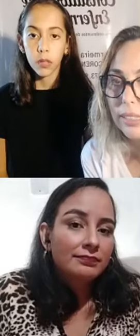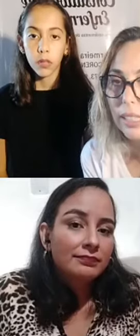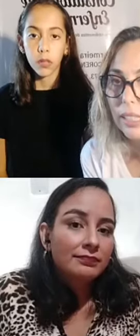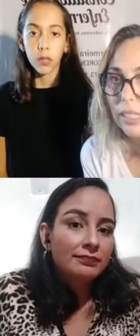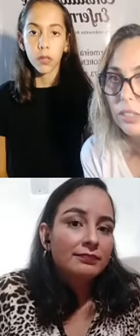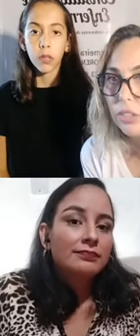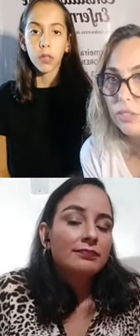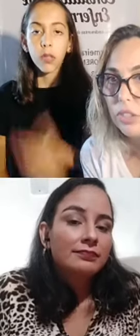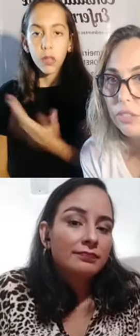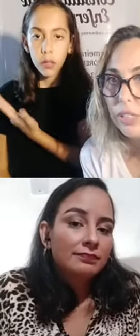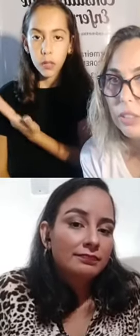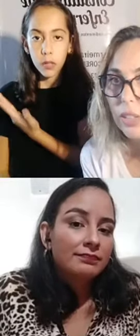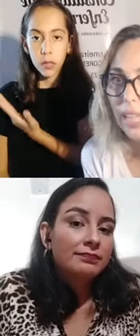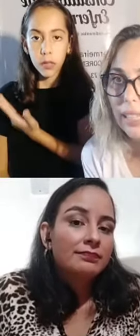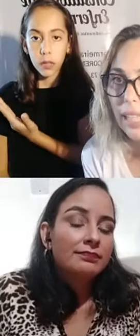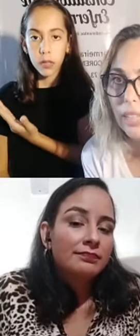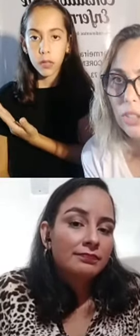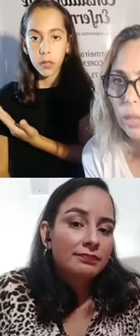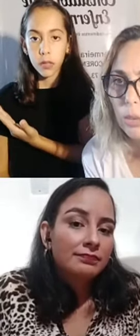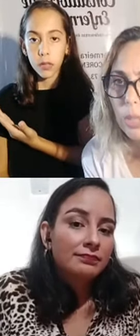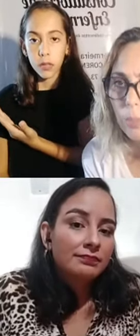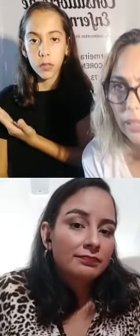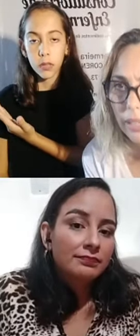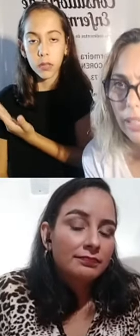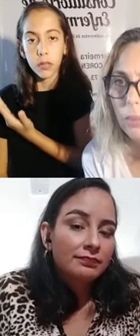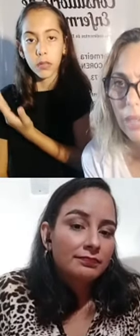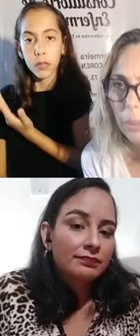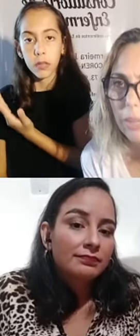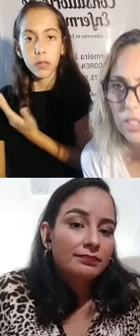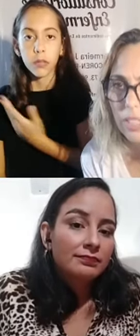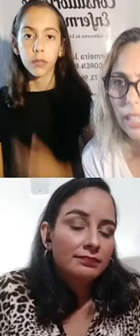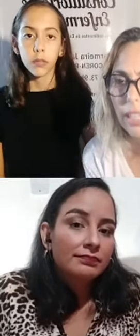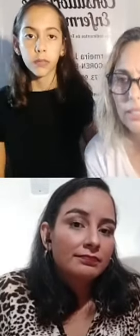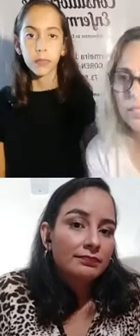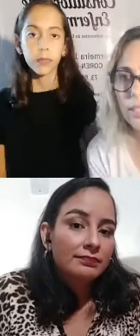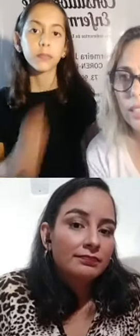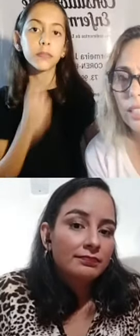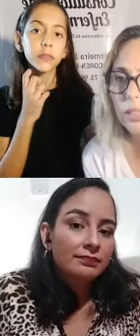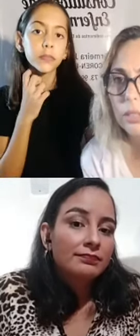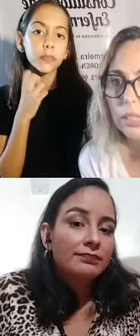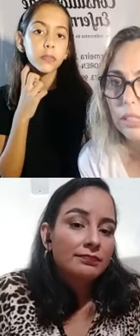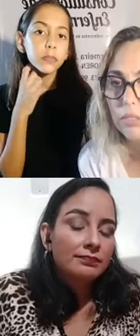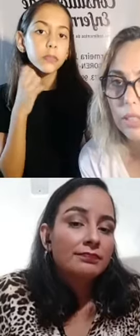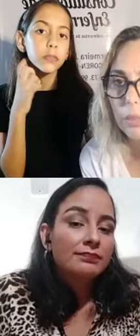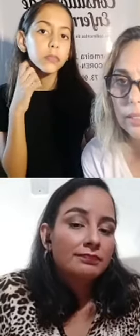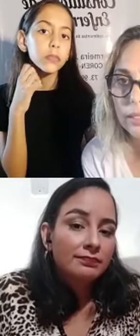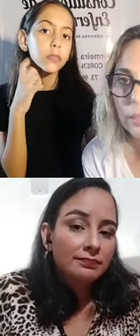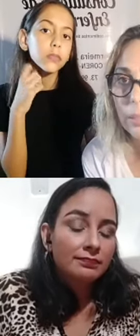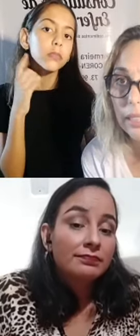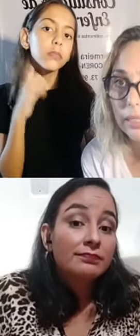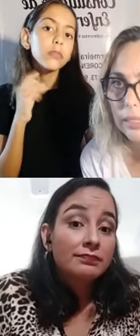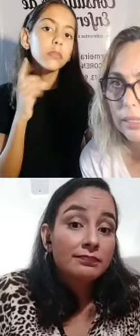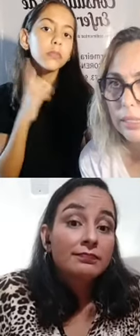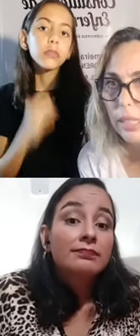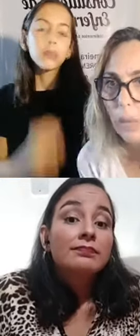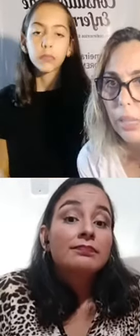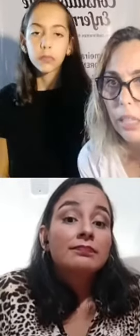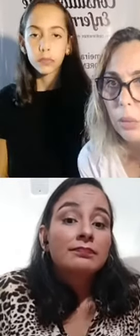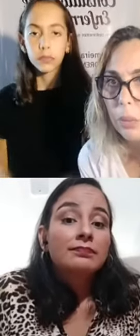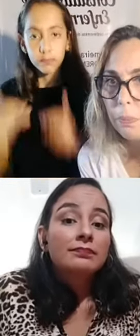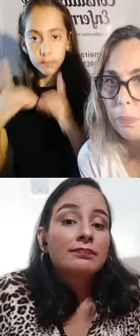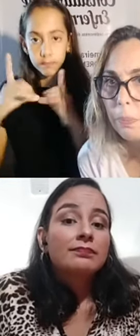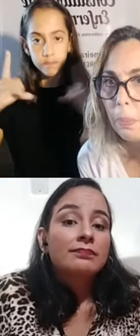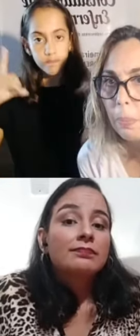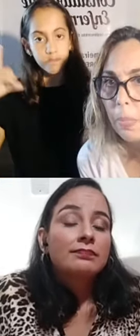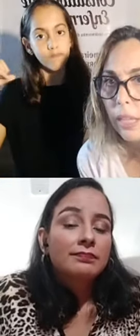parentes. Difícil realidade, né, dos que perderam realmente, né, entes queridos e, enfim, precisa manter esse